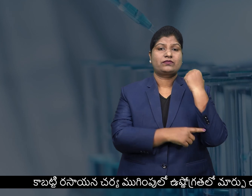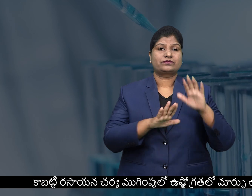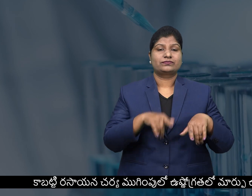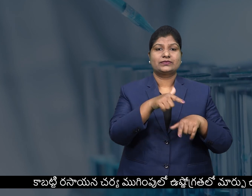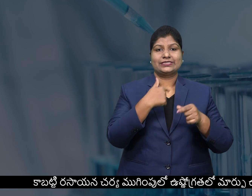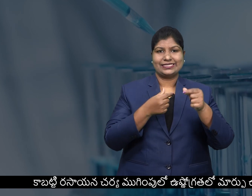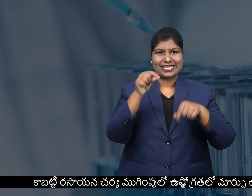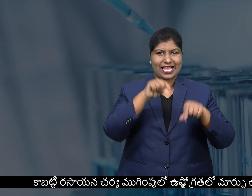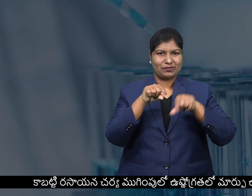ఉండవచ్చు.